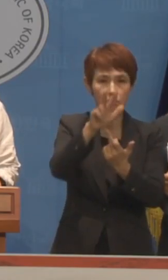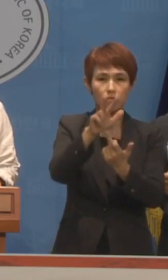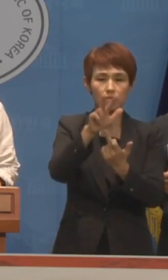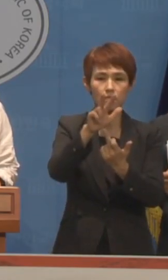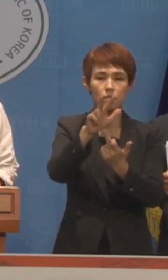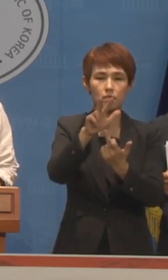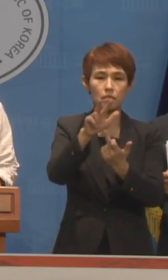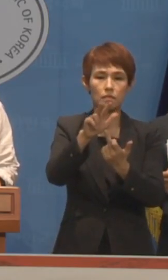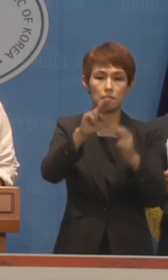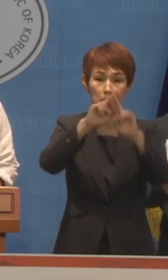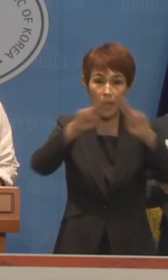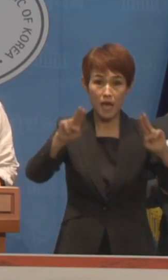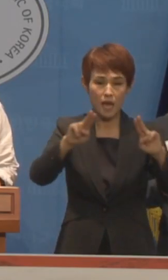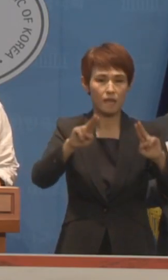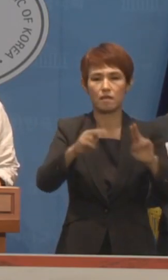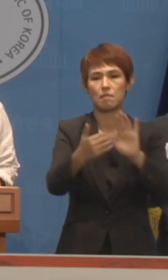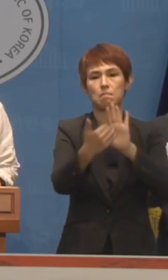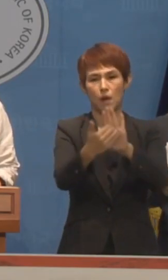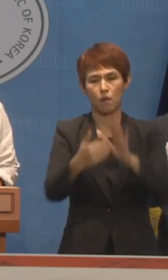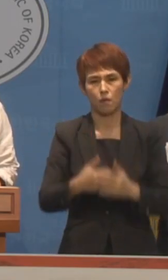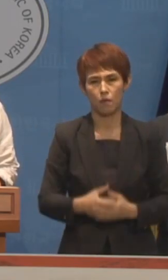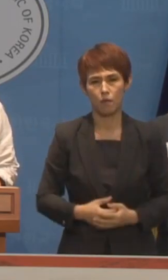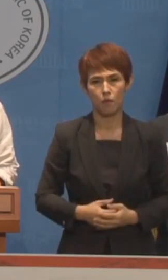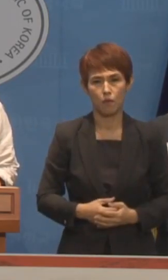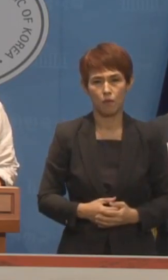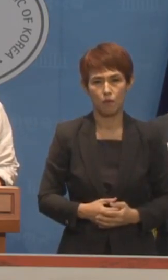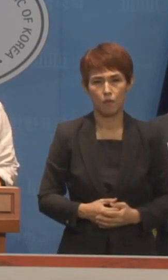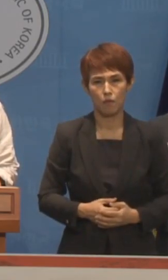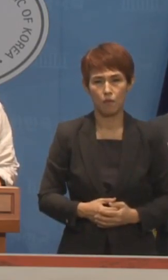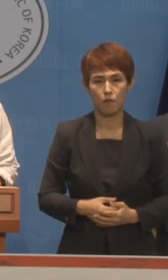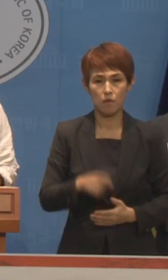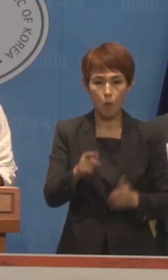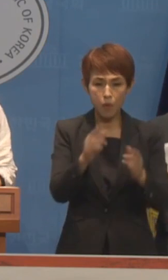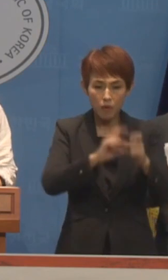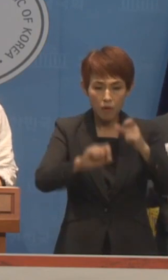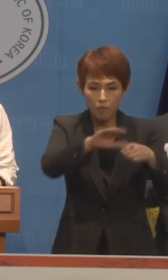석탄 발전소의 수명을 연장시키는 꼼수에 불과한 것입니다.